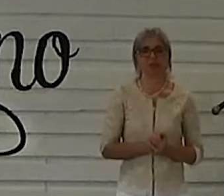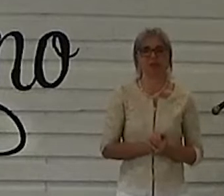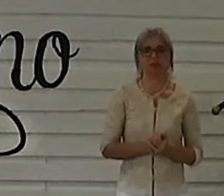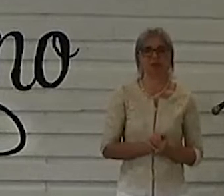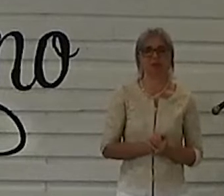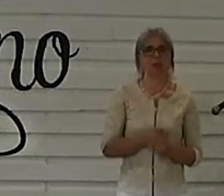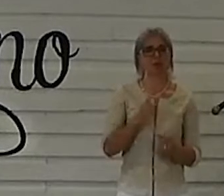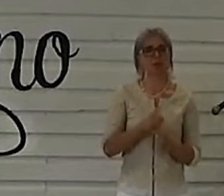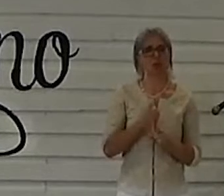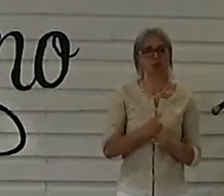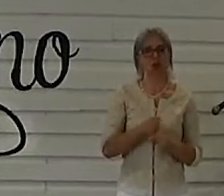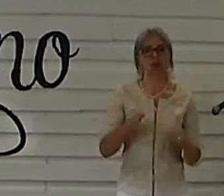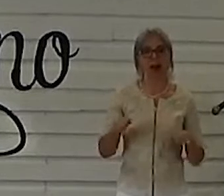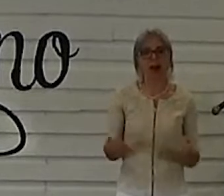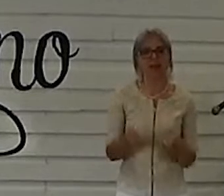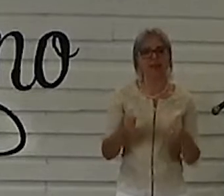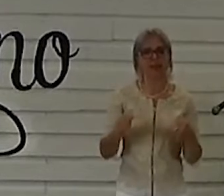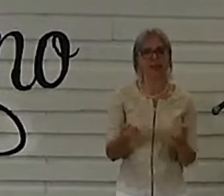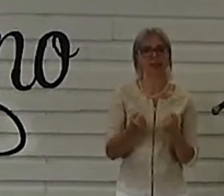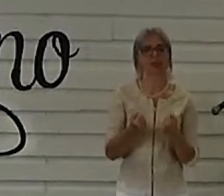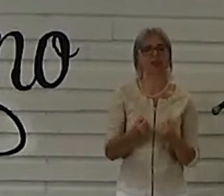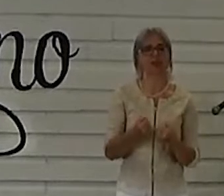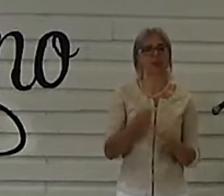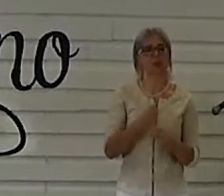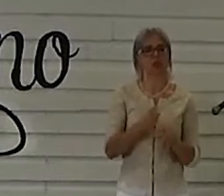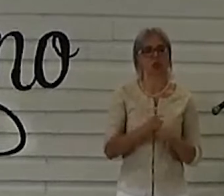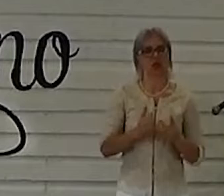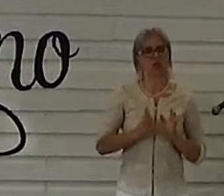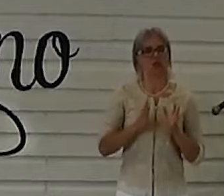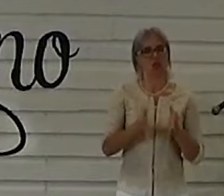essere attivi, avere la volontà.